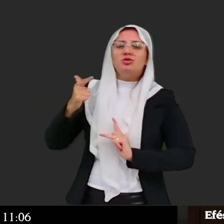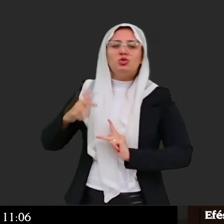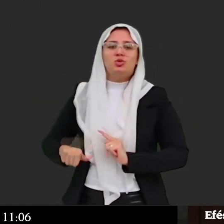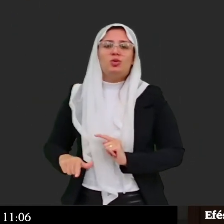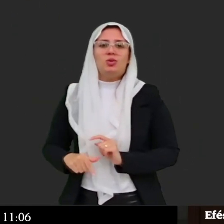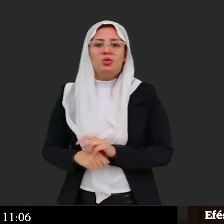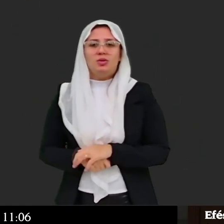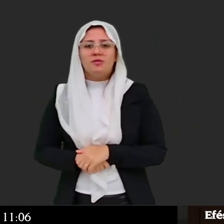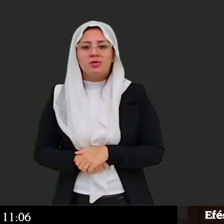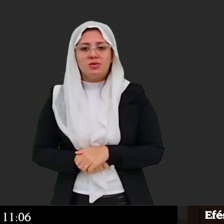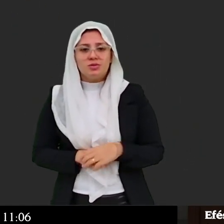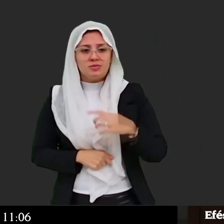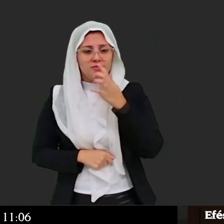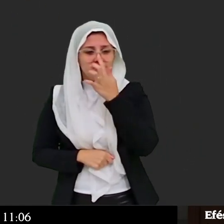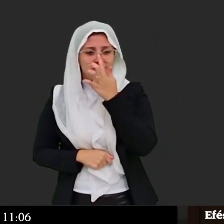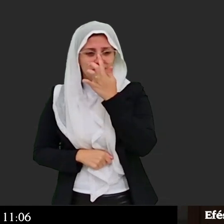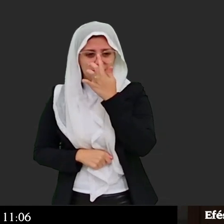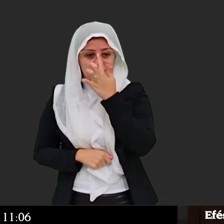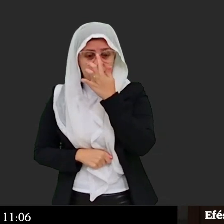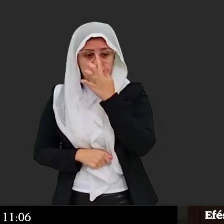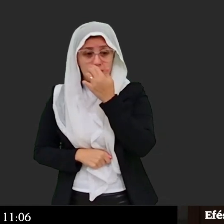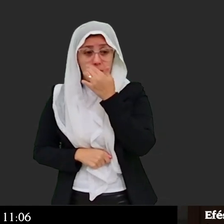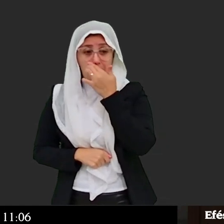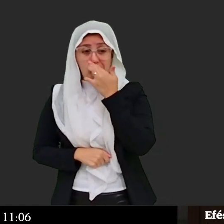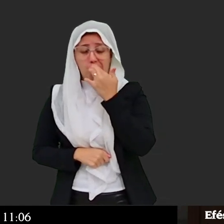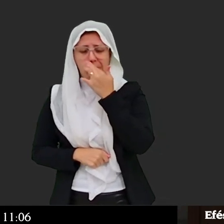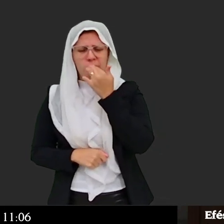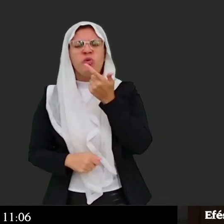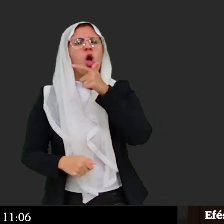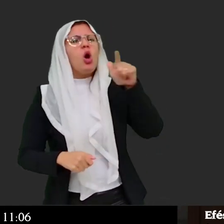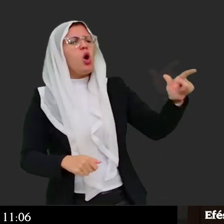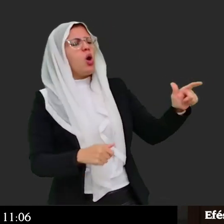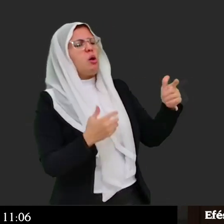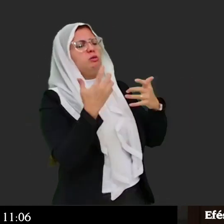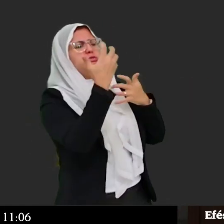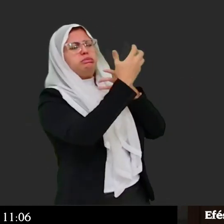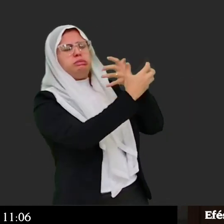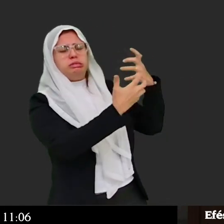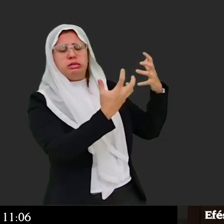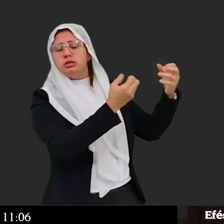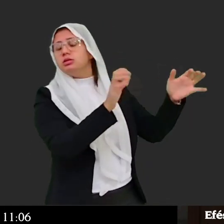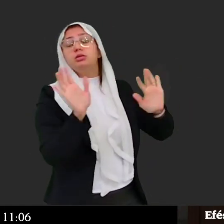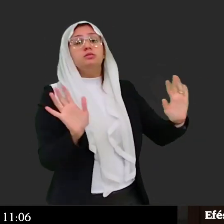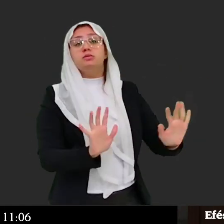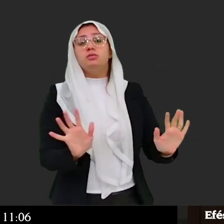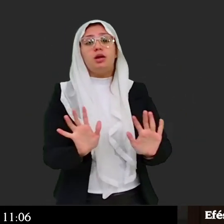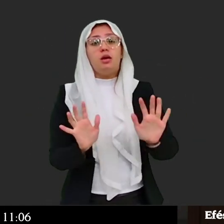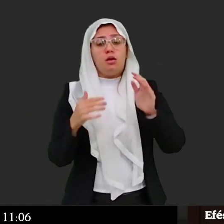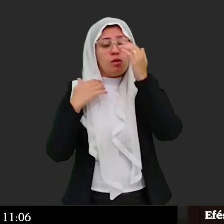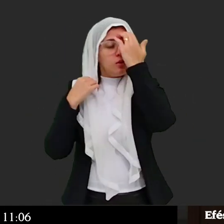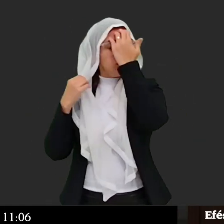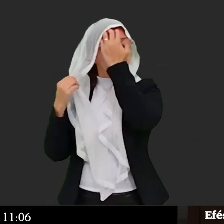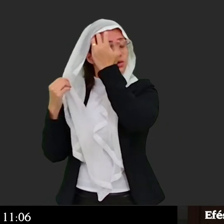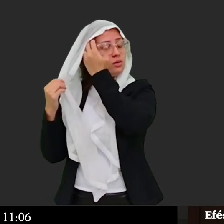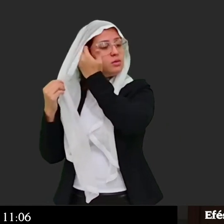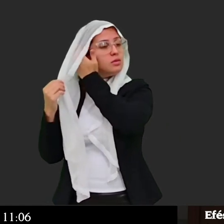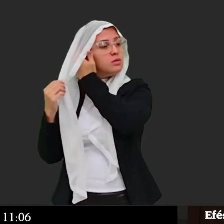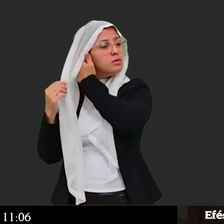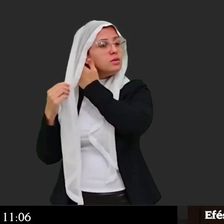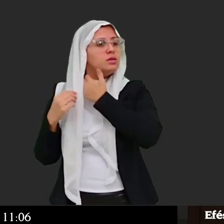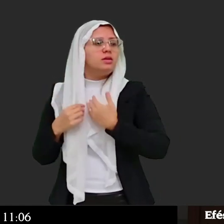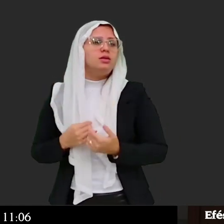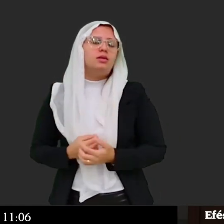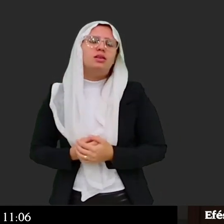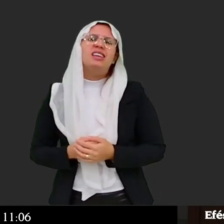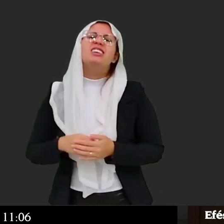sentimento. E não mais outro que venha governar os nossos sentidos. Porque vindo assim, irmãos,